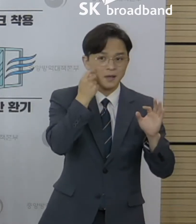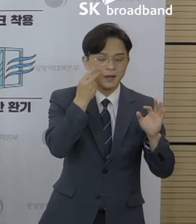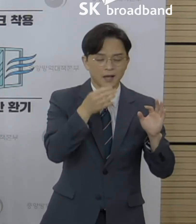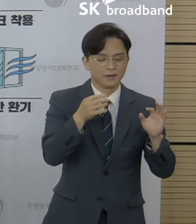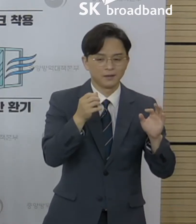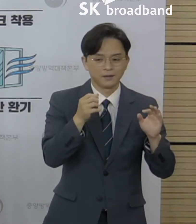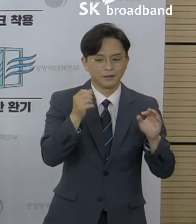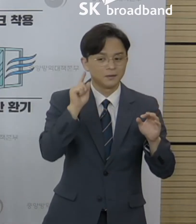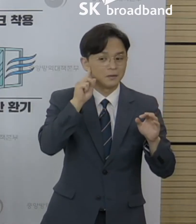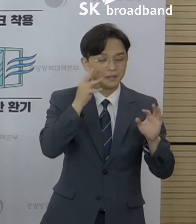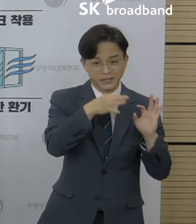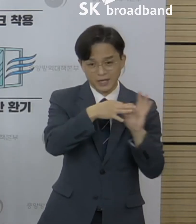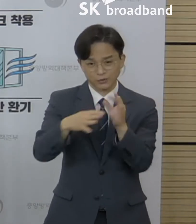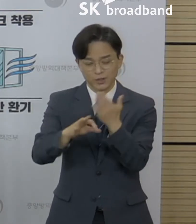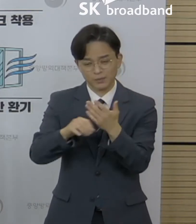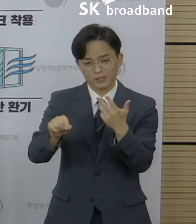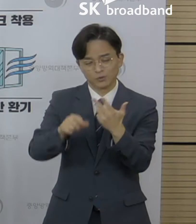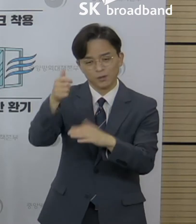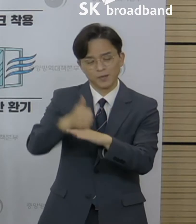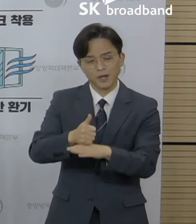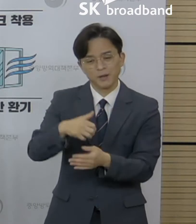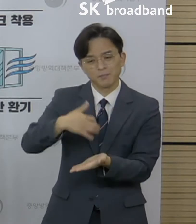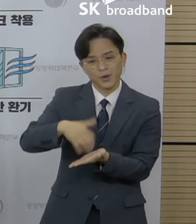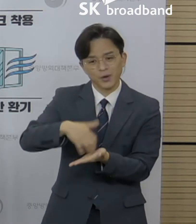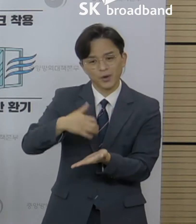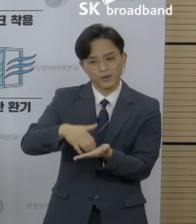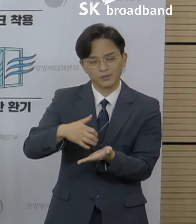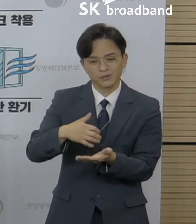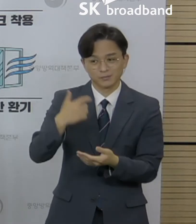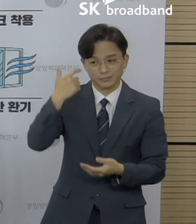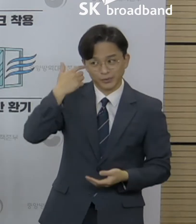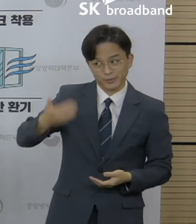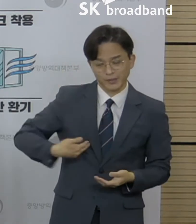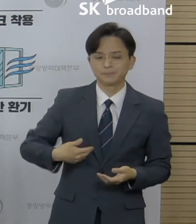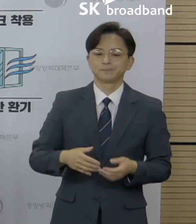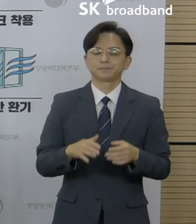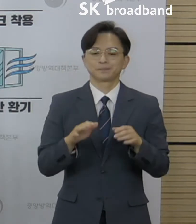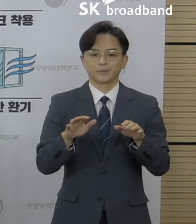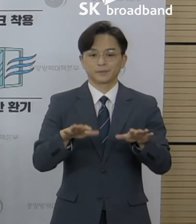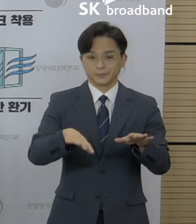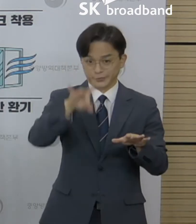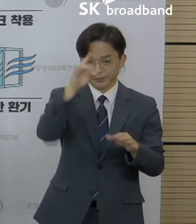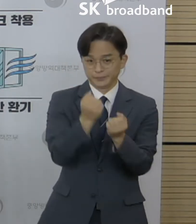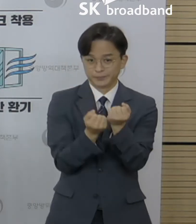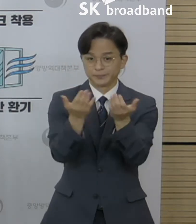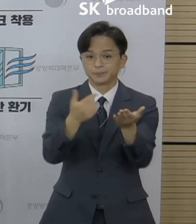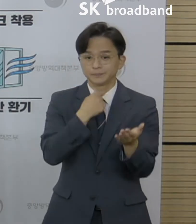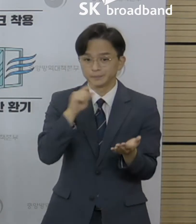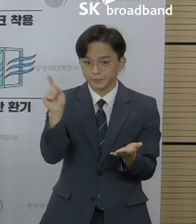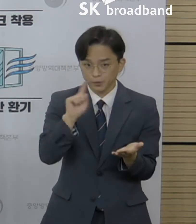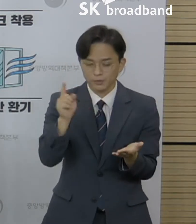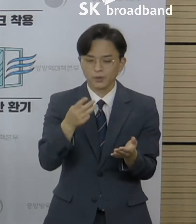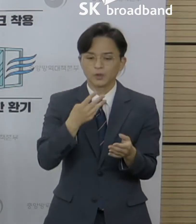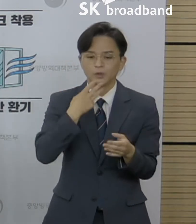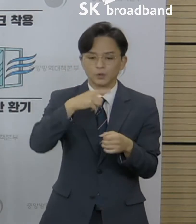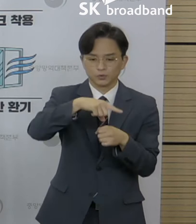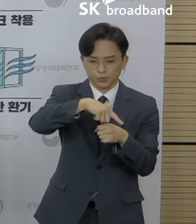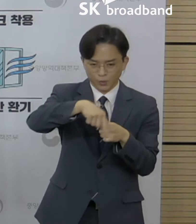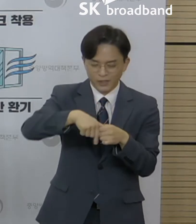그 잠정적으로 파악하고 있는 기초 재생산 지수를 보게 되면 수도권을 포함해서